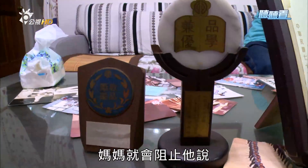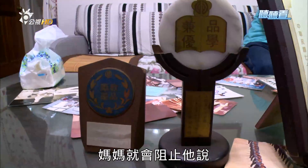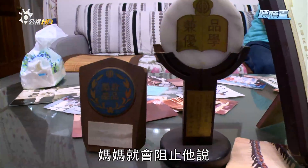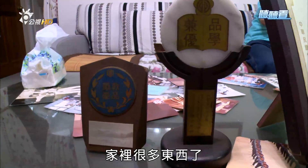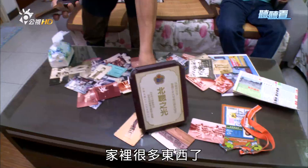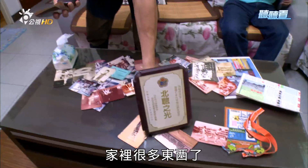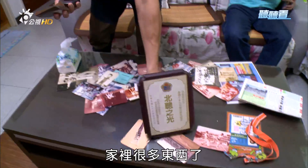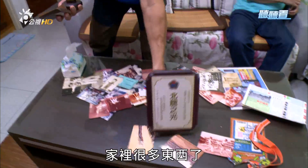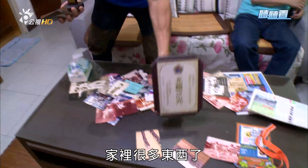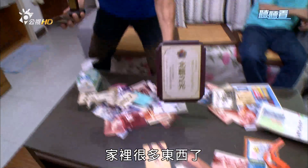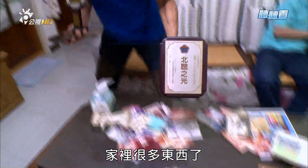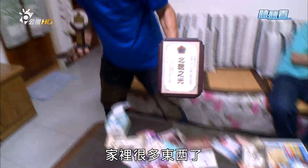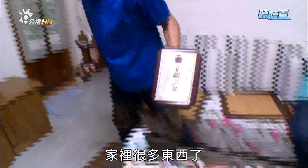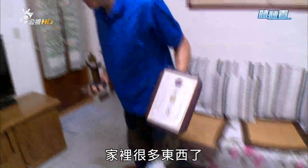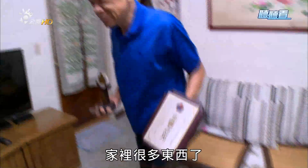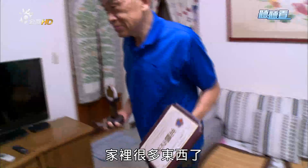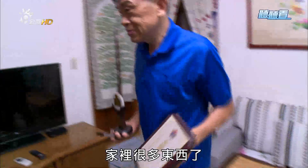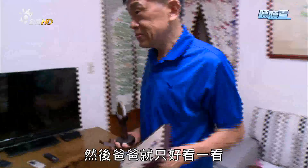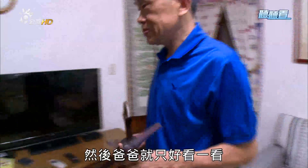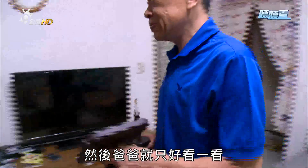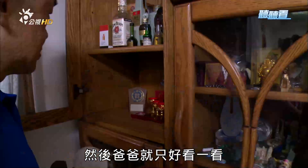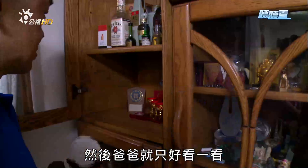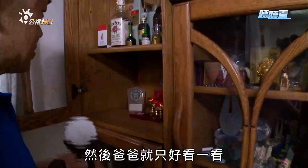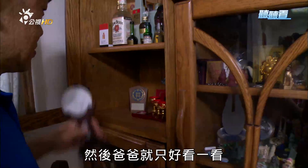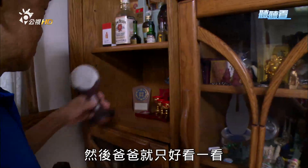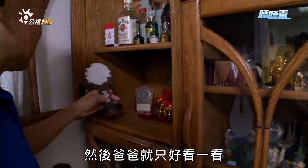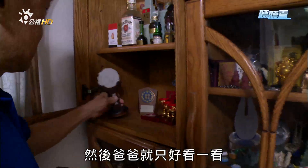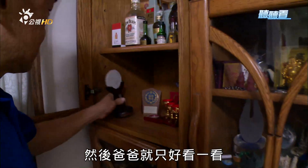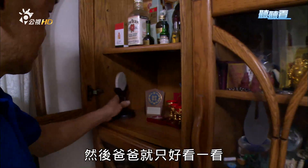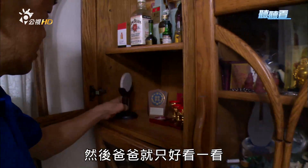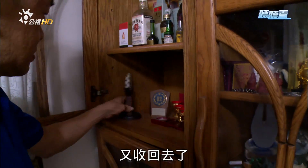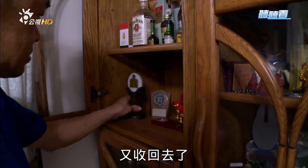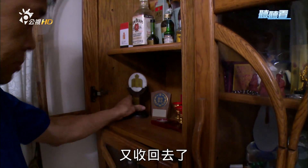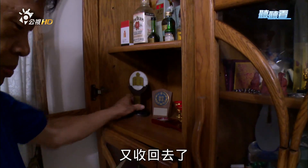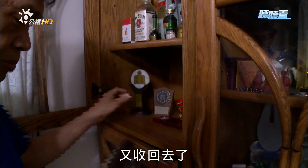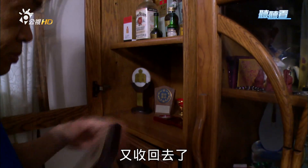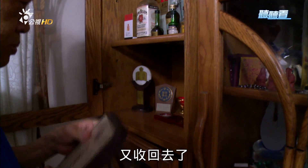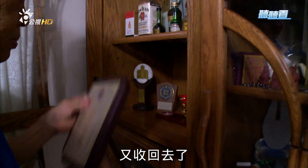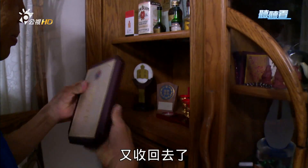说：“家里很多东西了。”然后爸爸就只好看一看就收回去